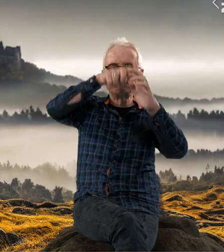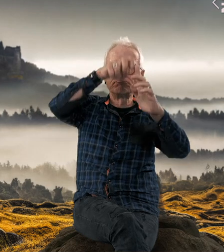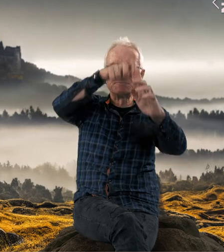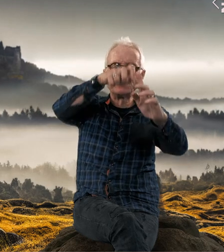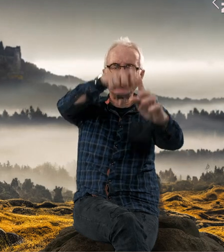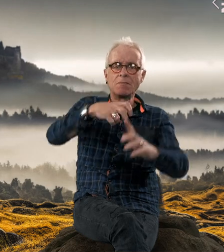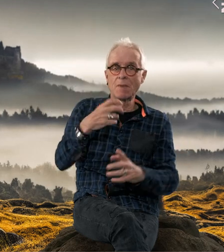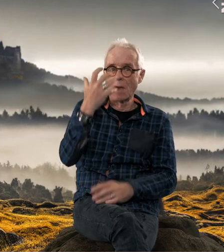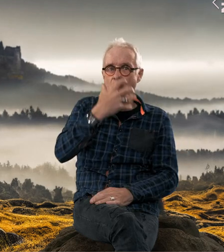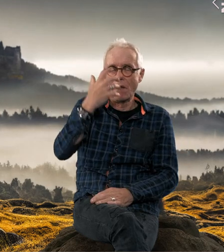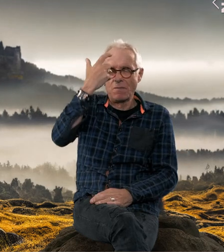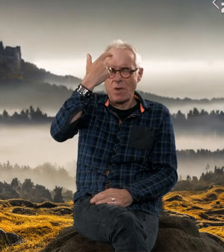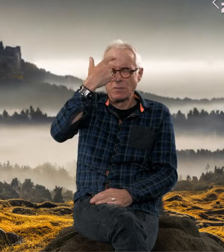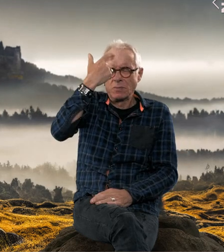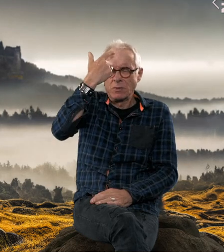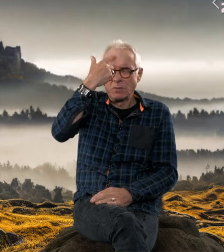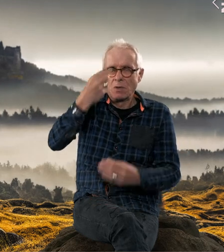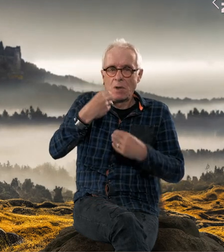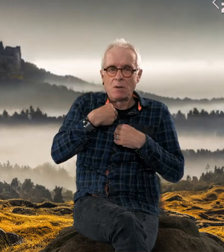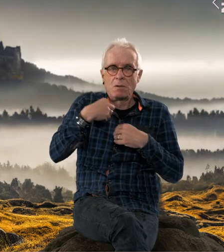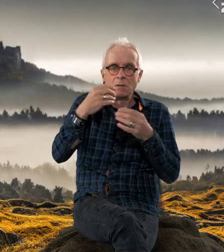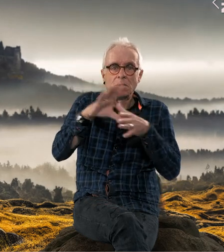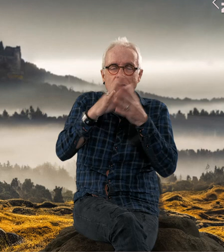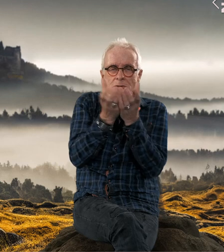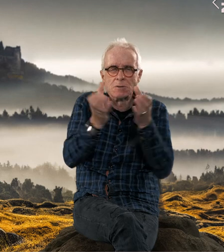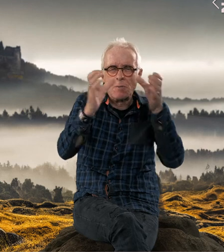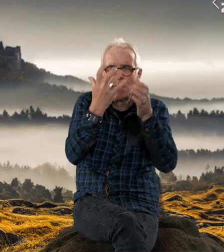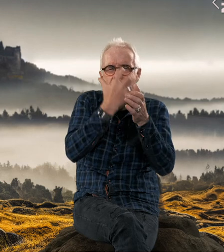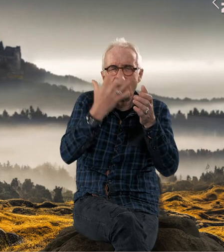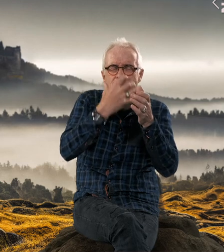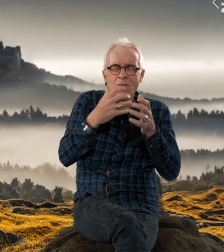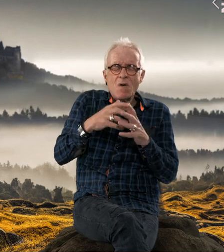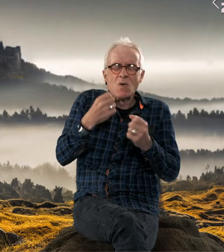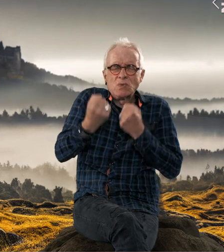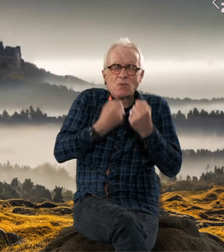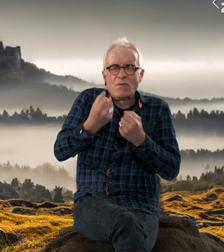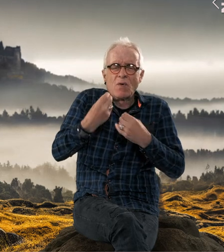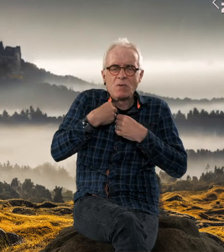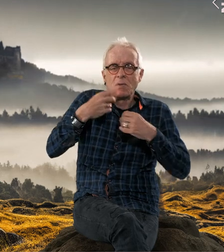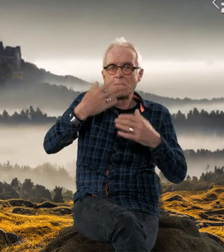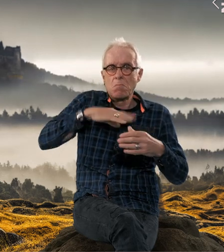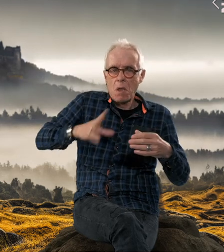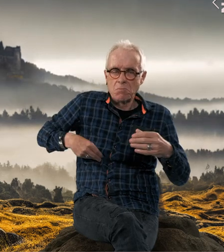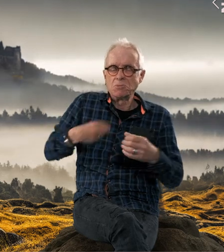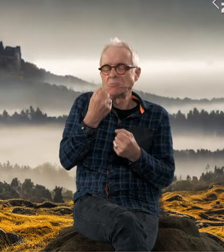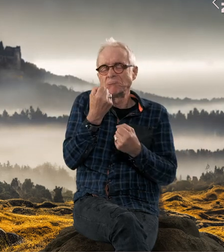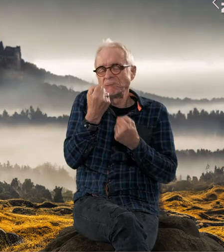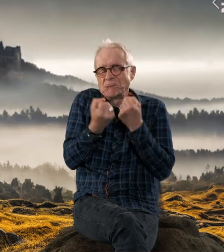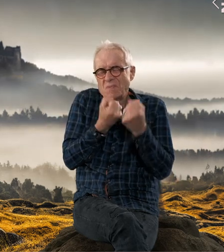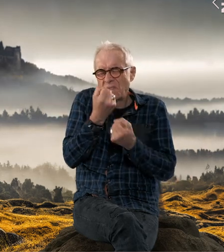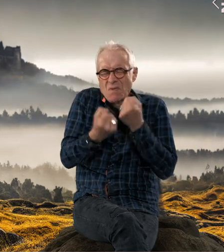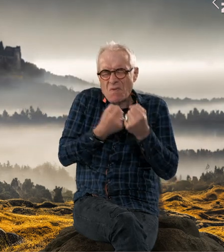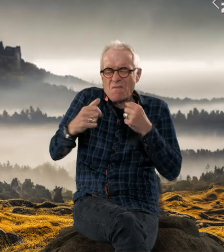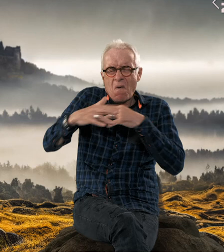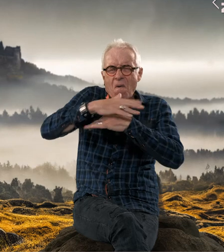'impitoyable pensée obscurcissait la splendeur des tabernacles, le torturait à travers les macérations de la pénitence. Il